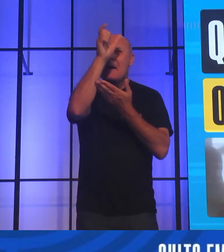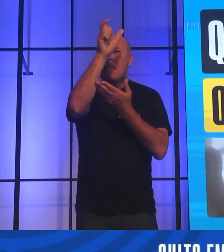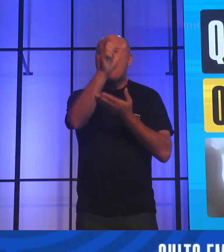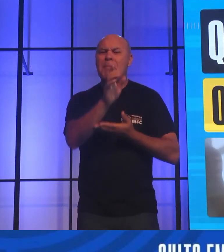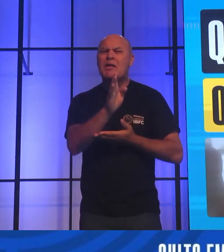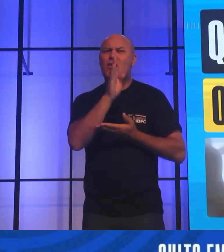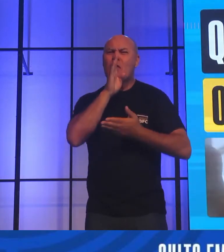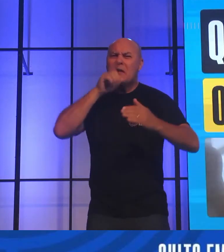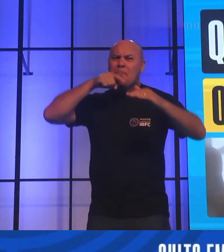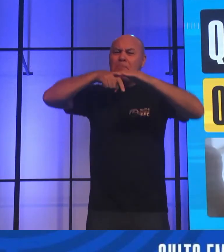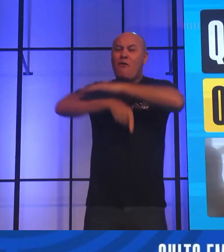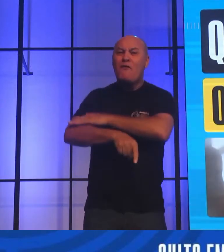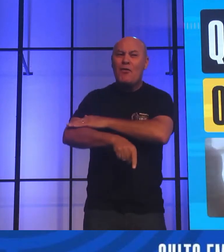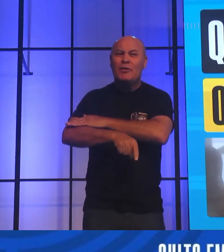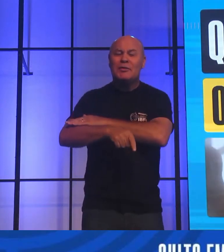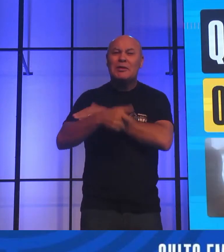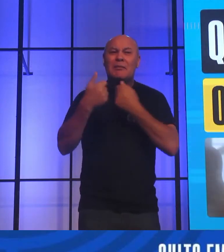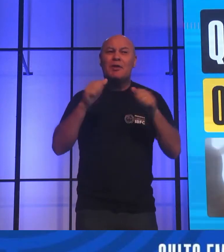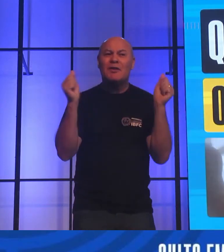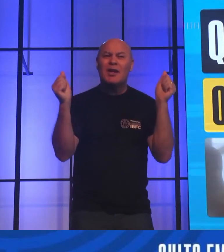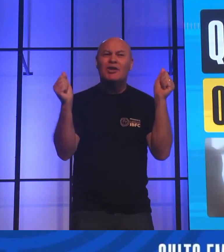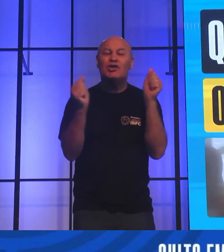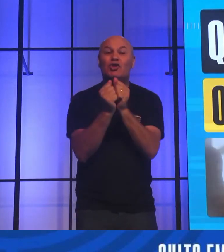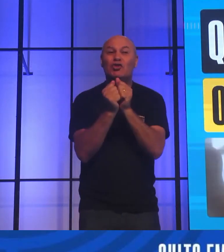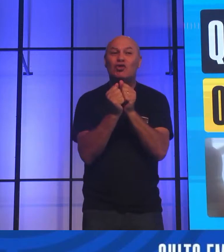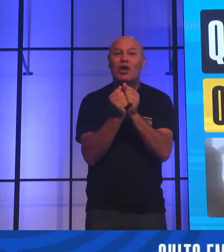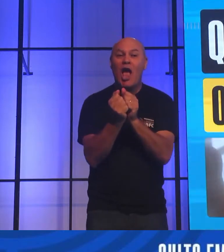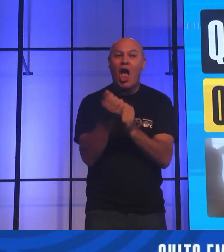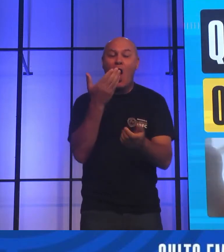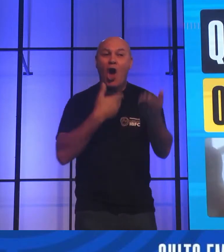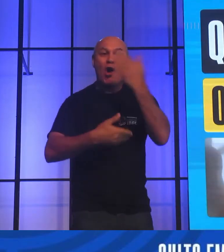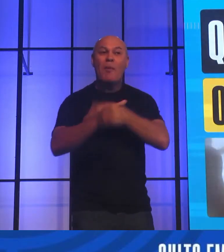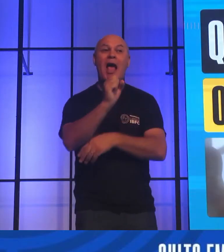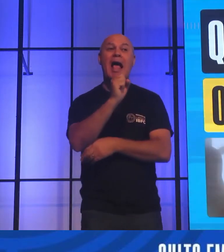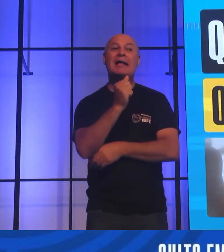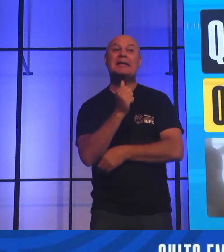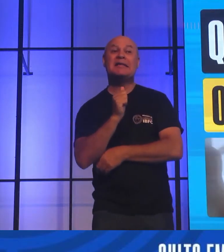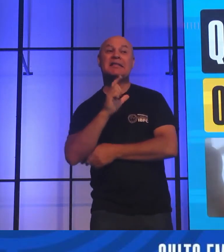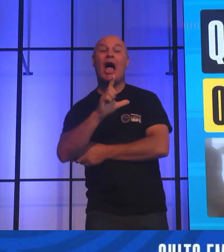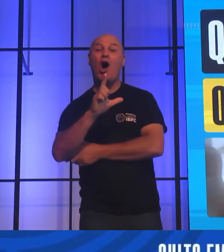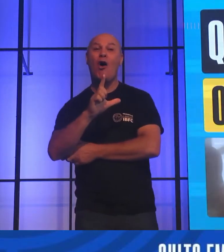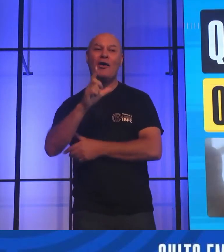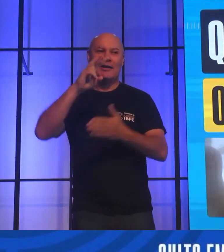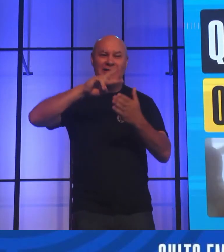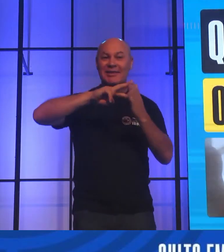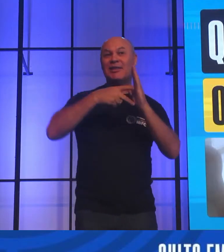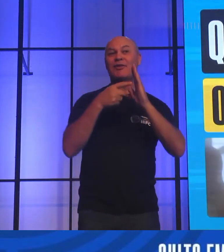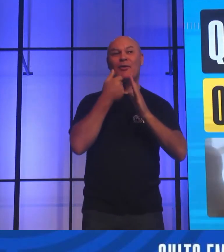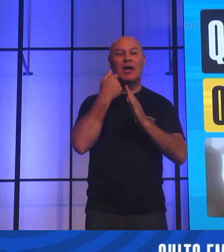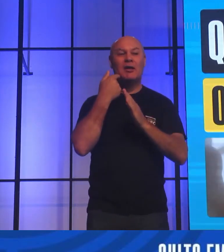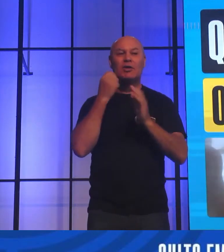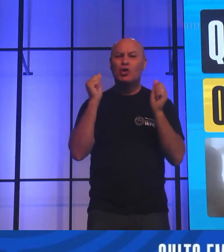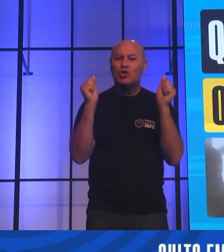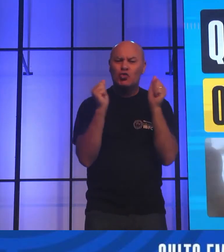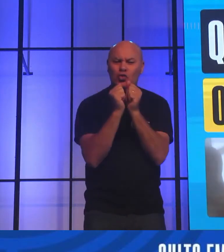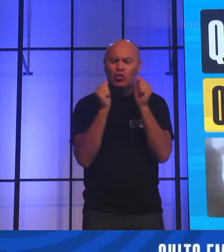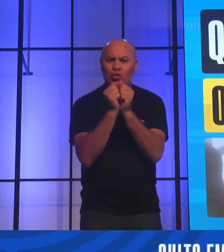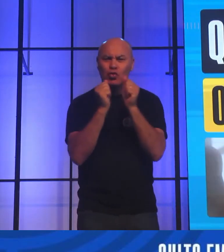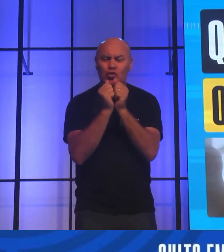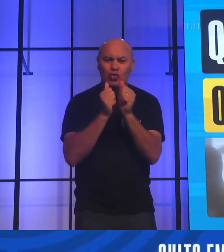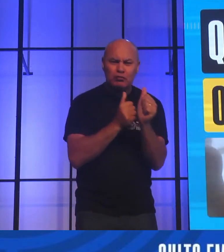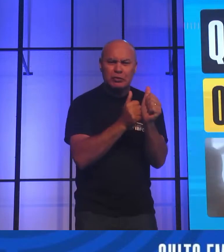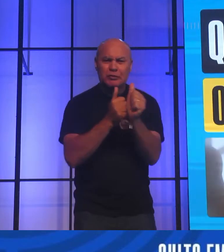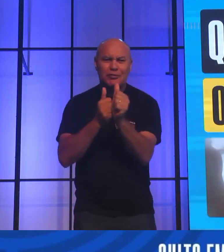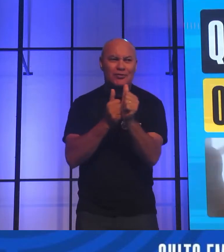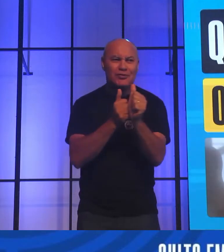Isso significa que você só vai conhecer a pessoa durante um longo tempo. Por que isso? Por que a